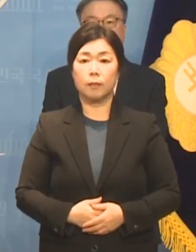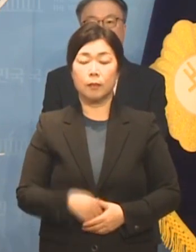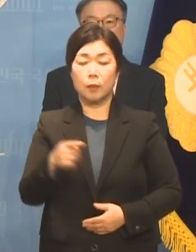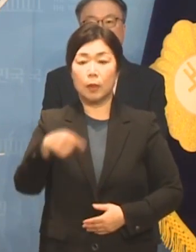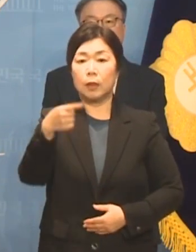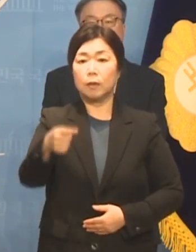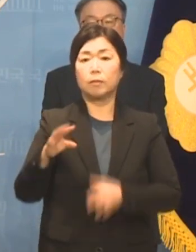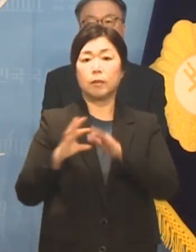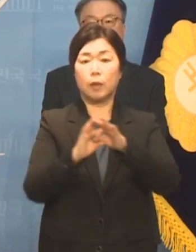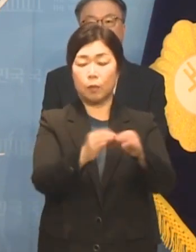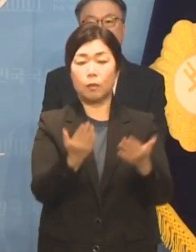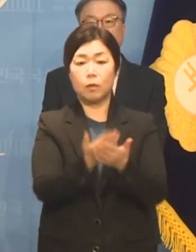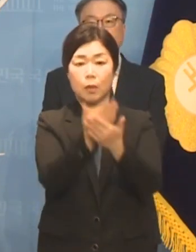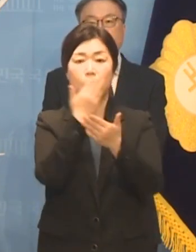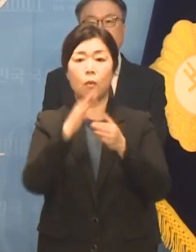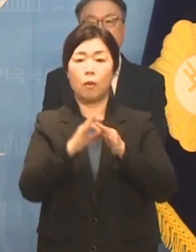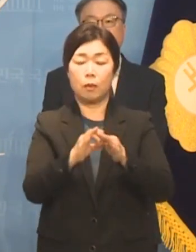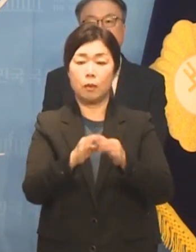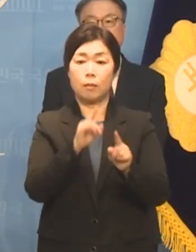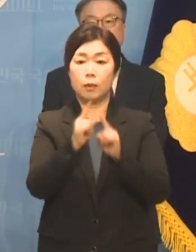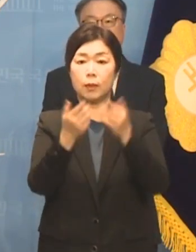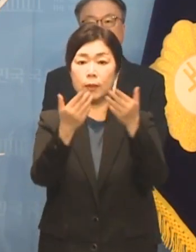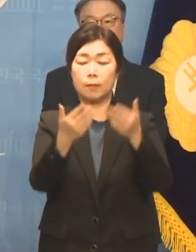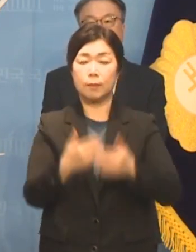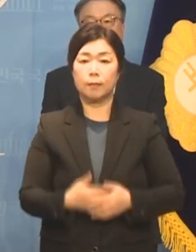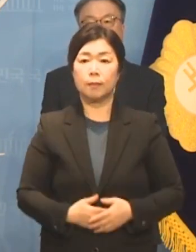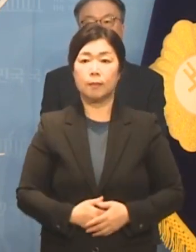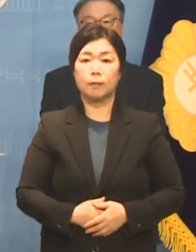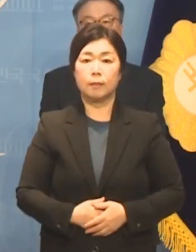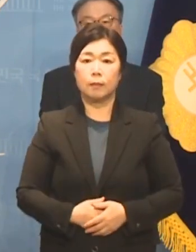다음으로 지속성장과 관련하여 말씀드리겠습니다.